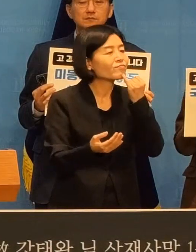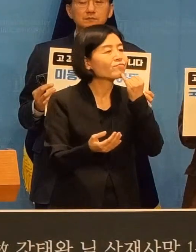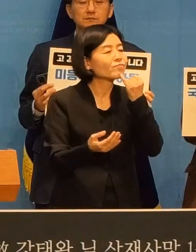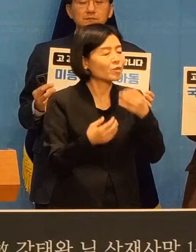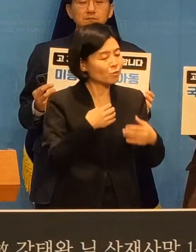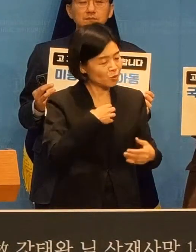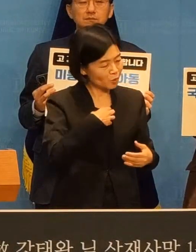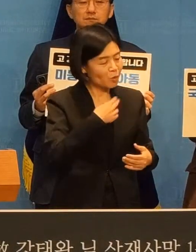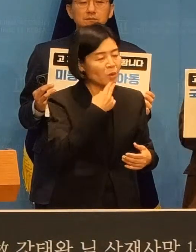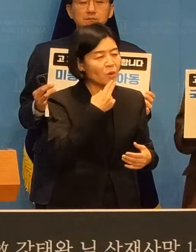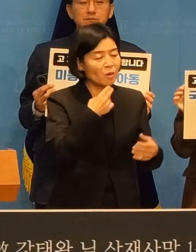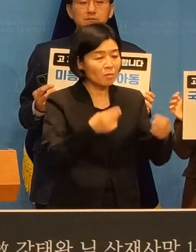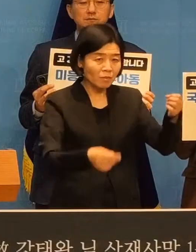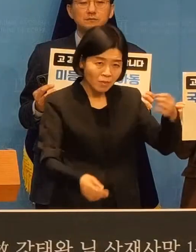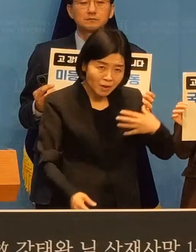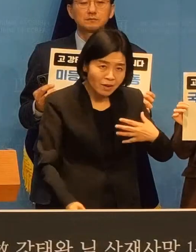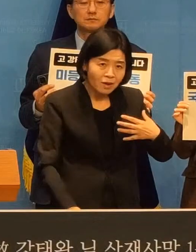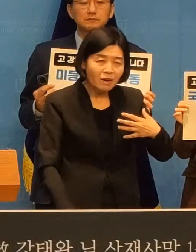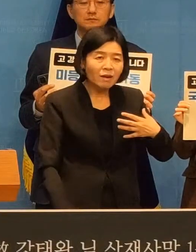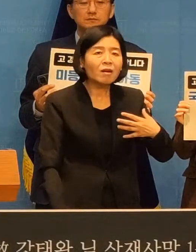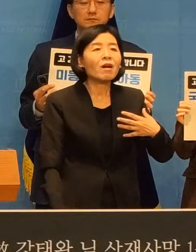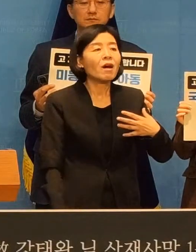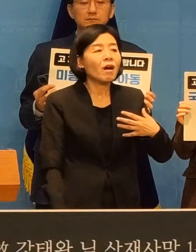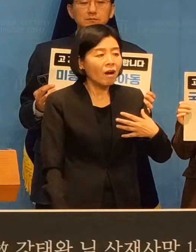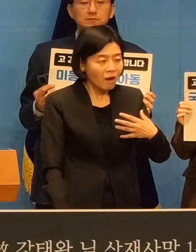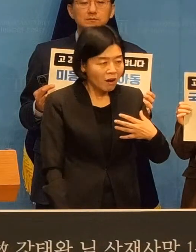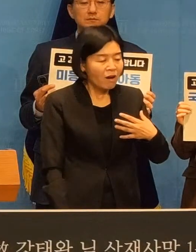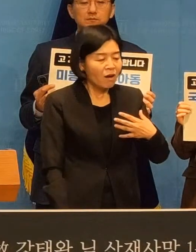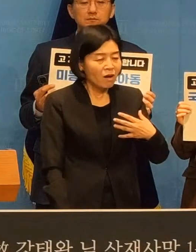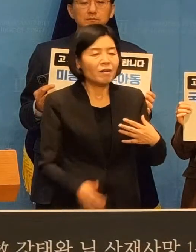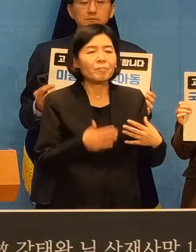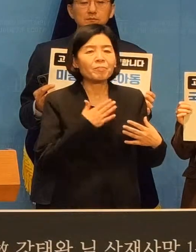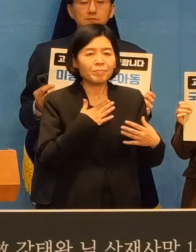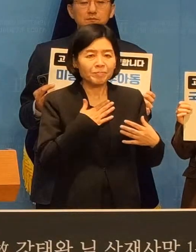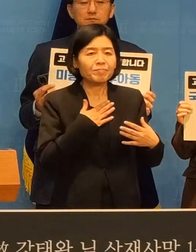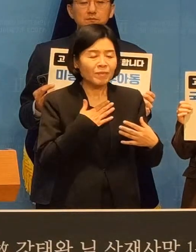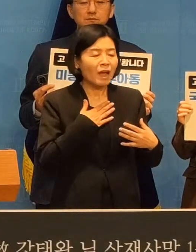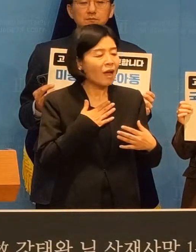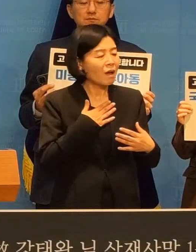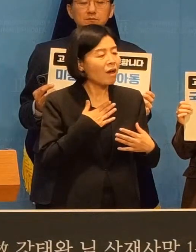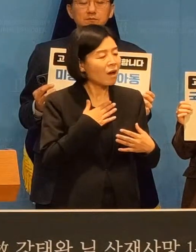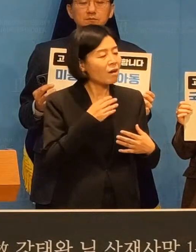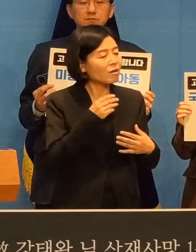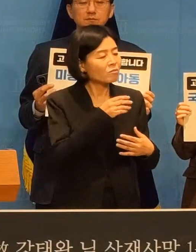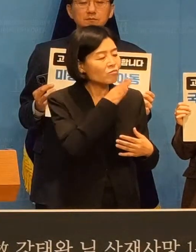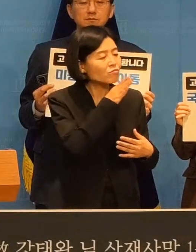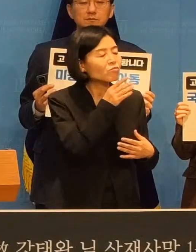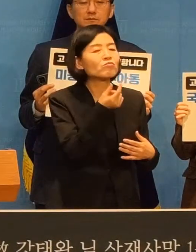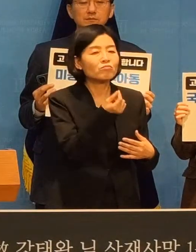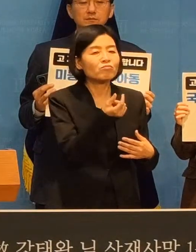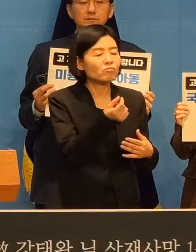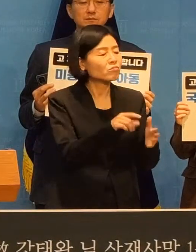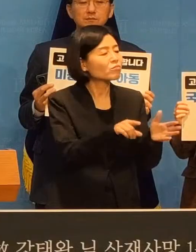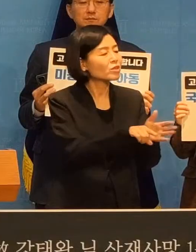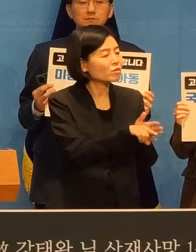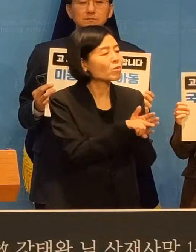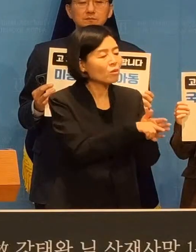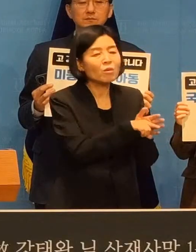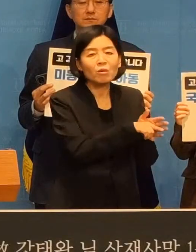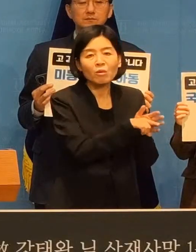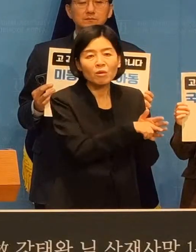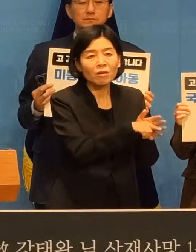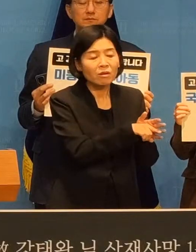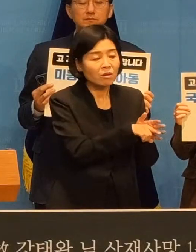했어요. 저는 그건 그런 줄 알았어요. 그런 아들이